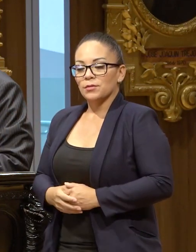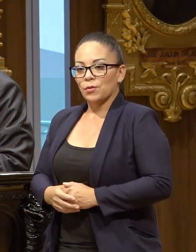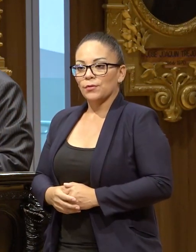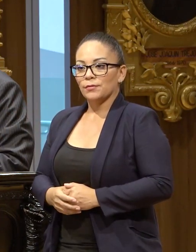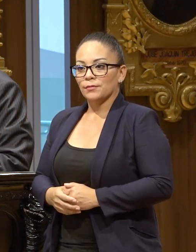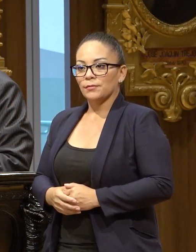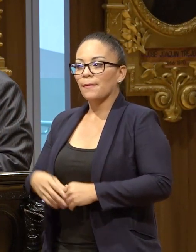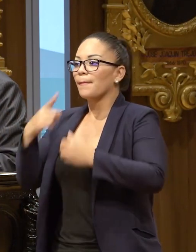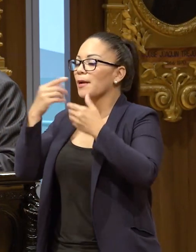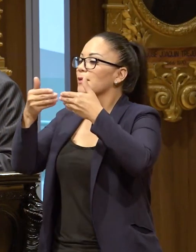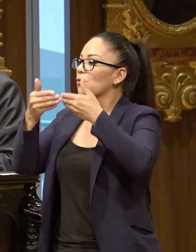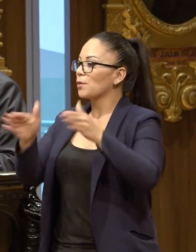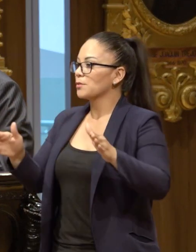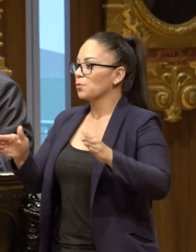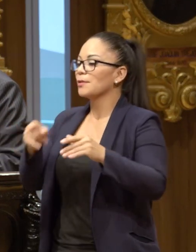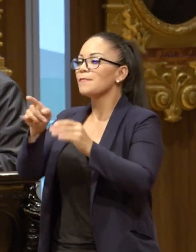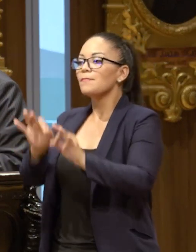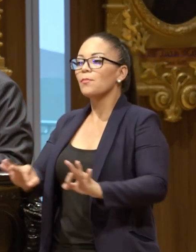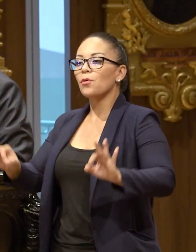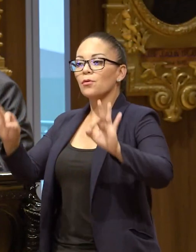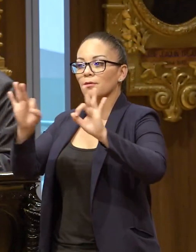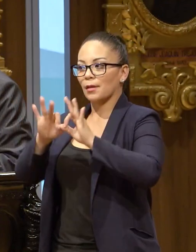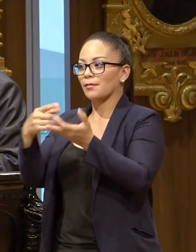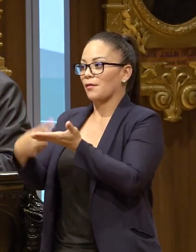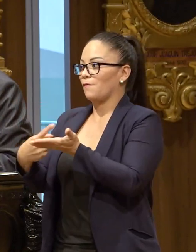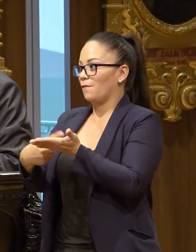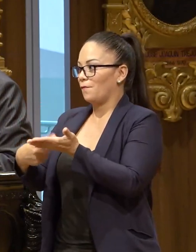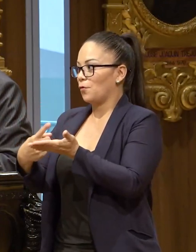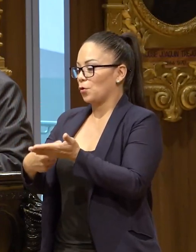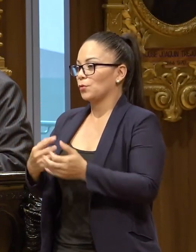la inauguración de este importante foro.